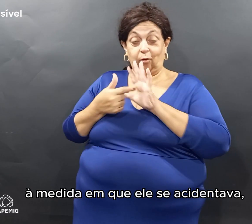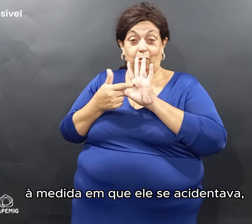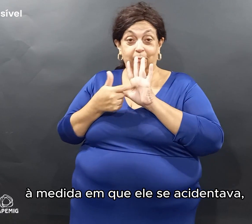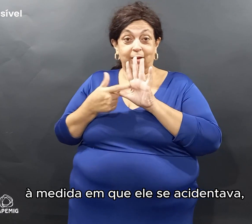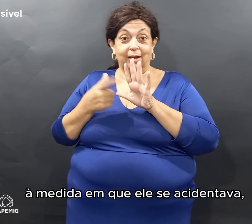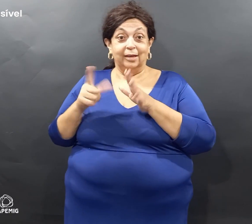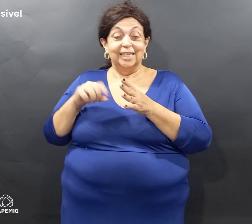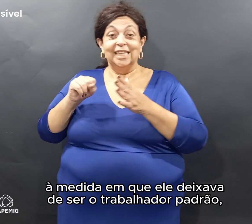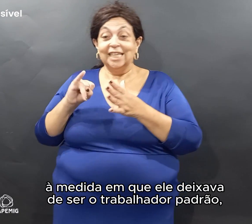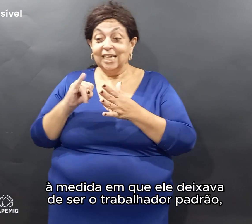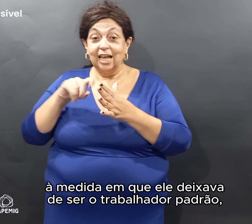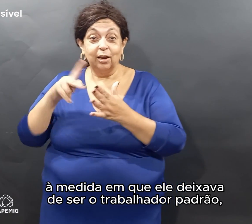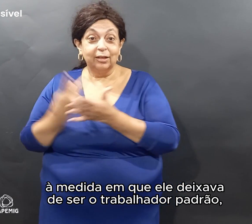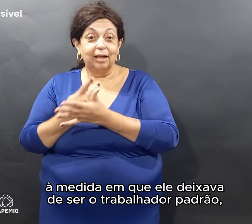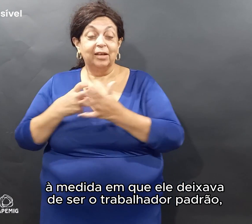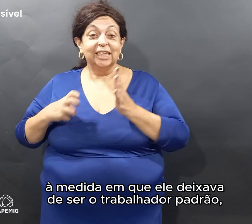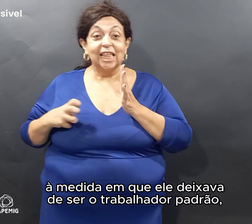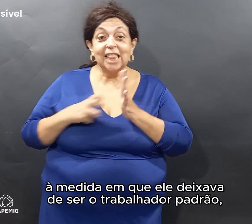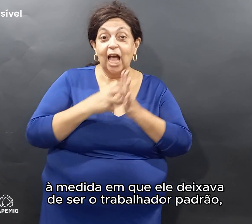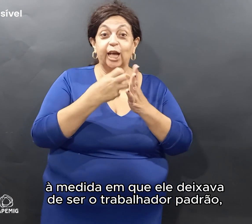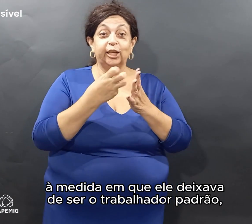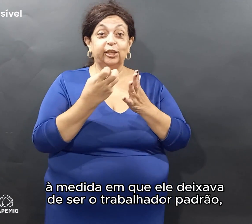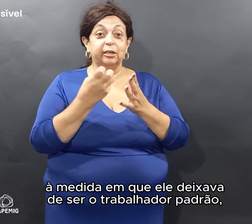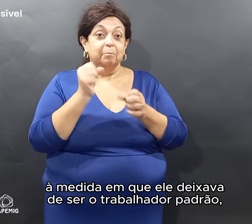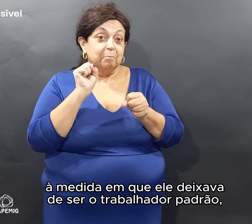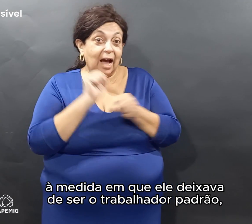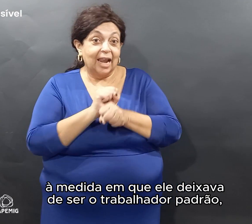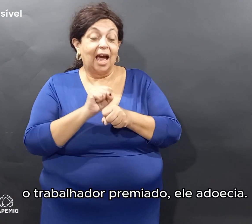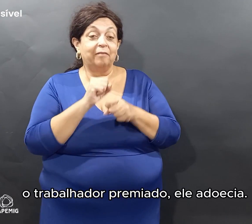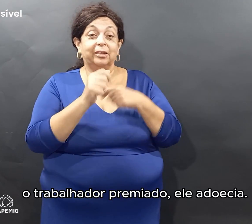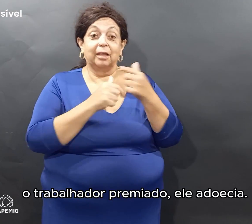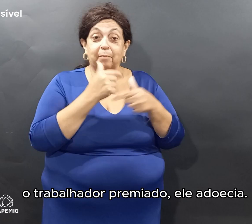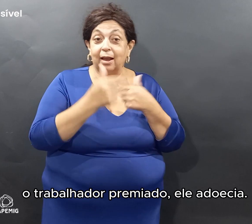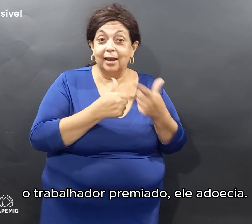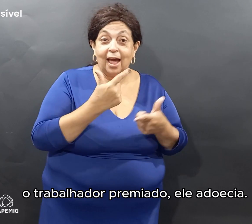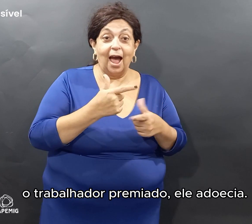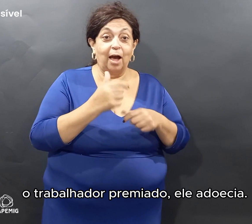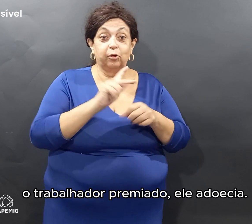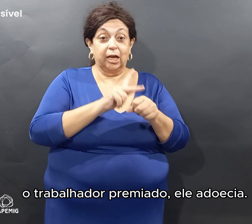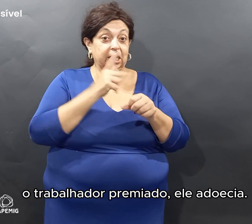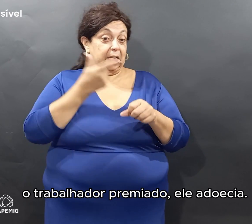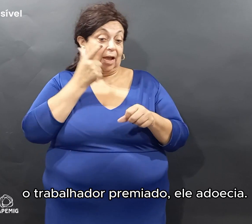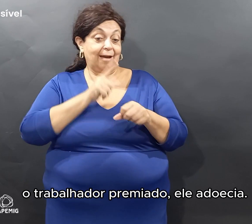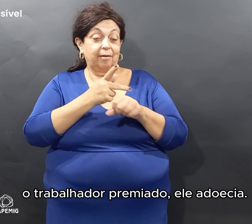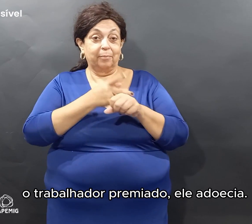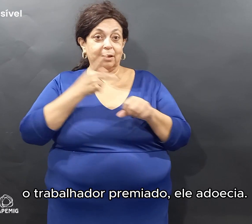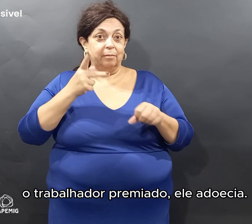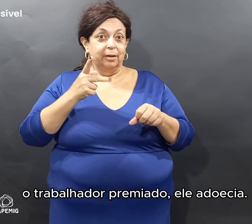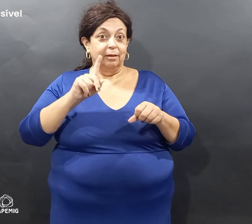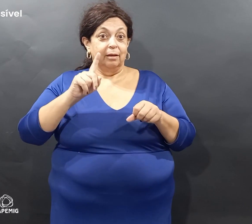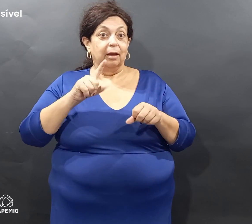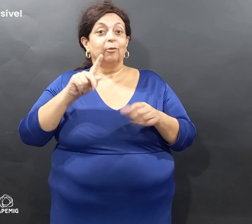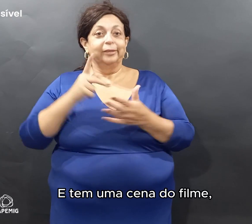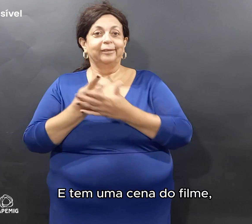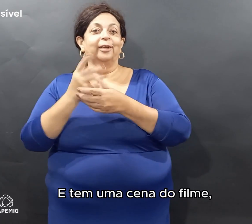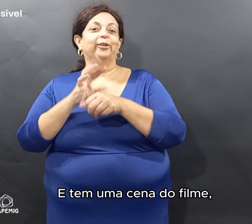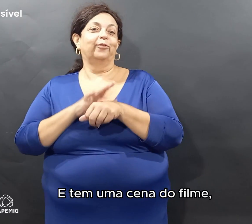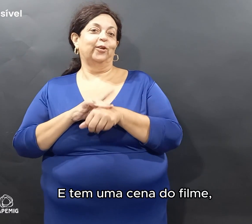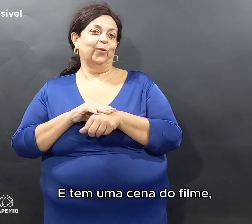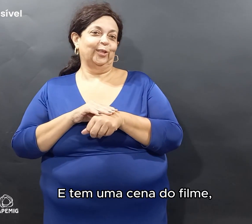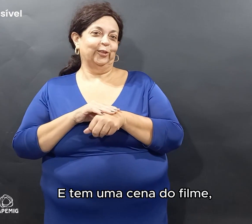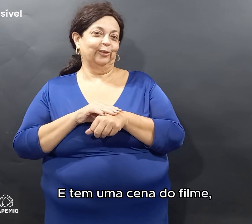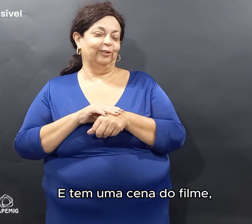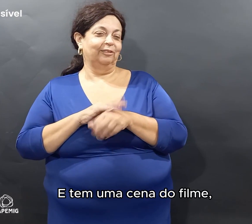se acidentava, à medida em que ele deixava de ser o trabalhador padrão, o trabalhador premiado, ele adoecia.